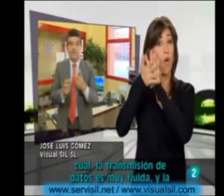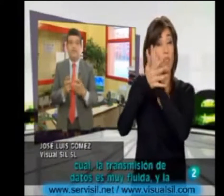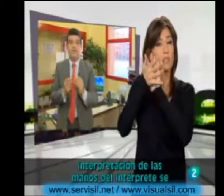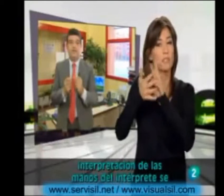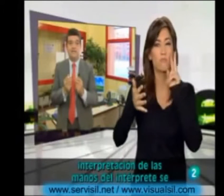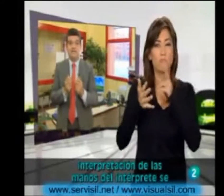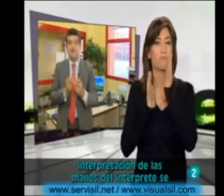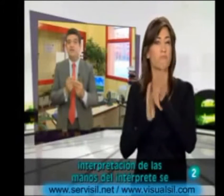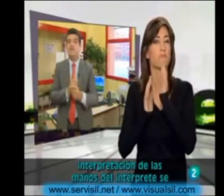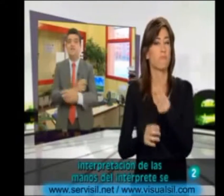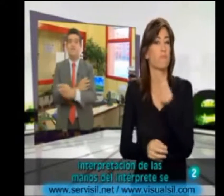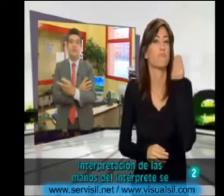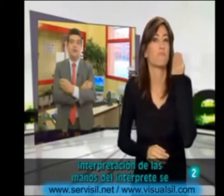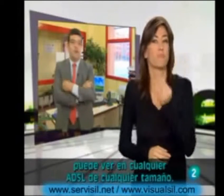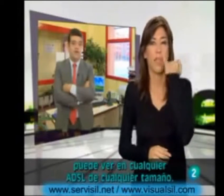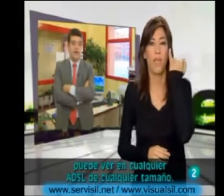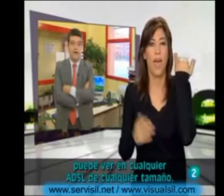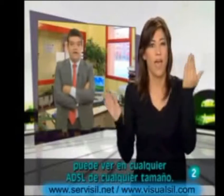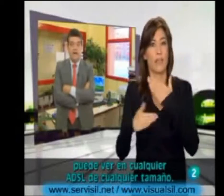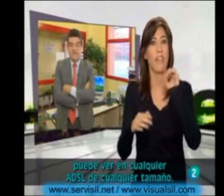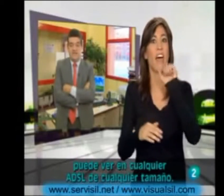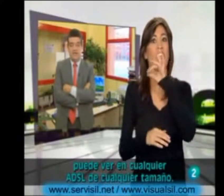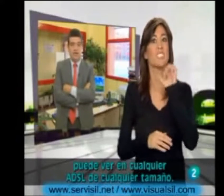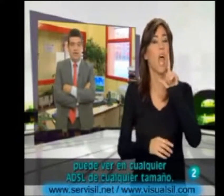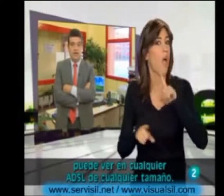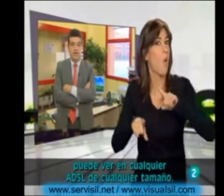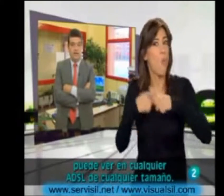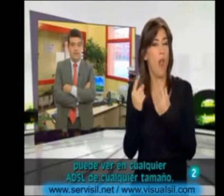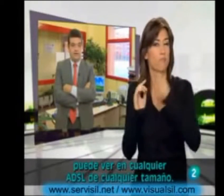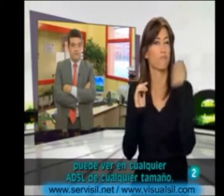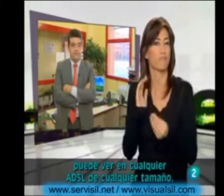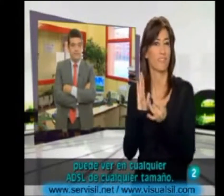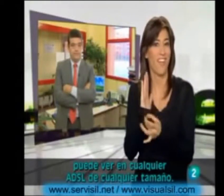y la interpretación de las manos del intérprete se puede ver en cualquier ADSL de cualquier tamaño.